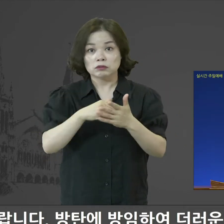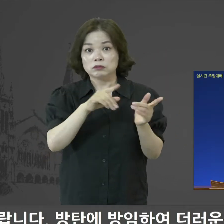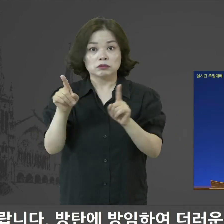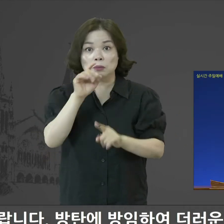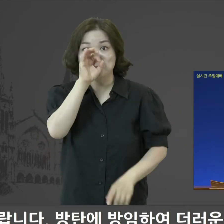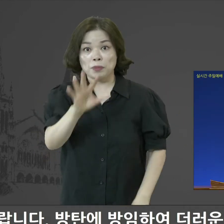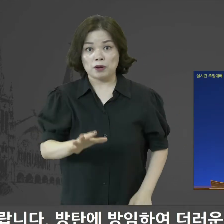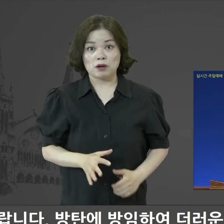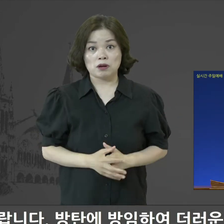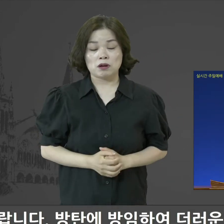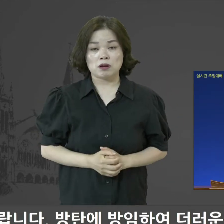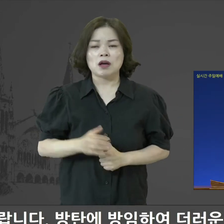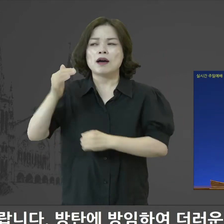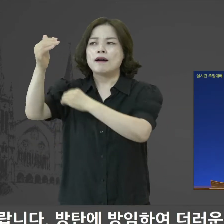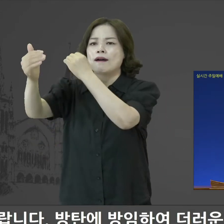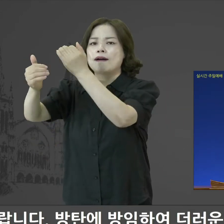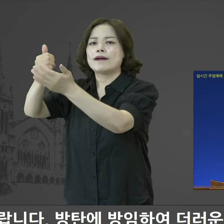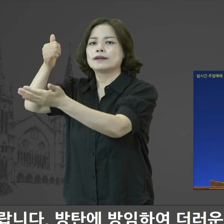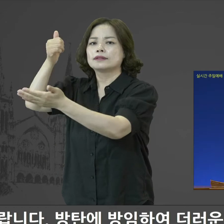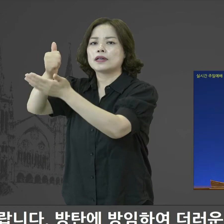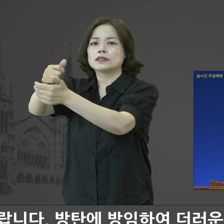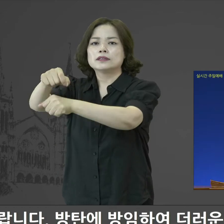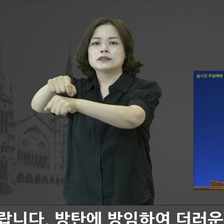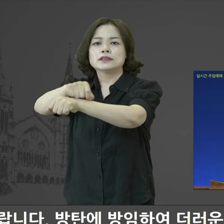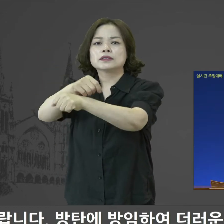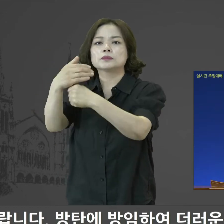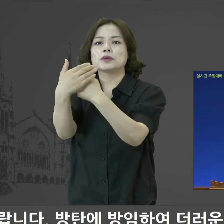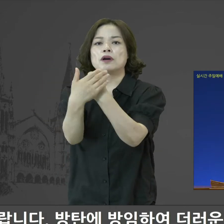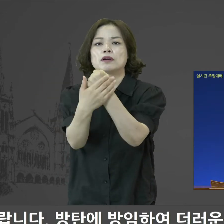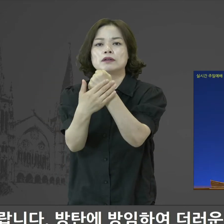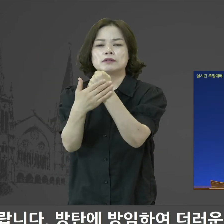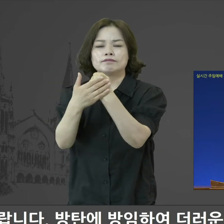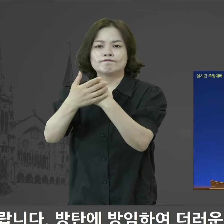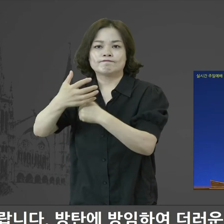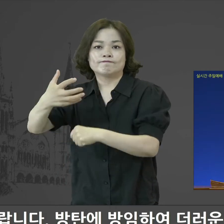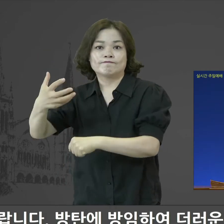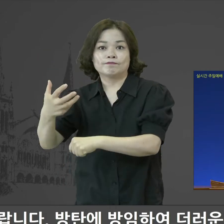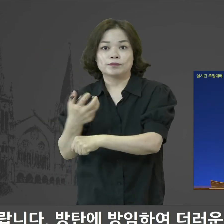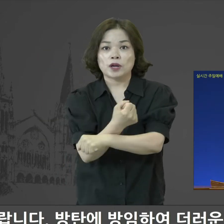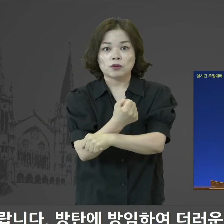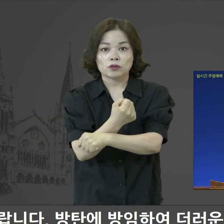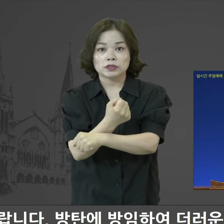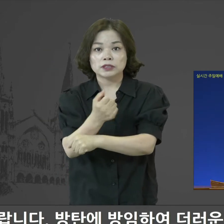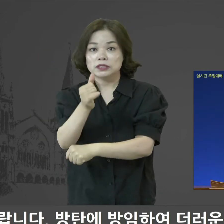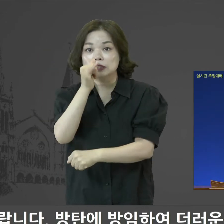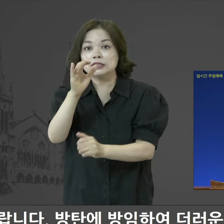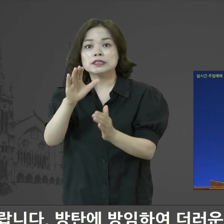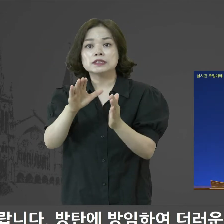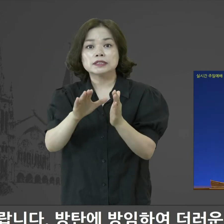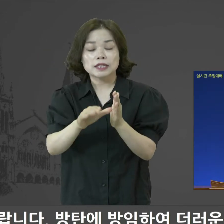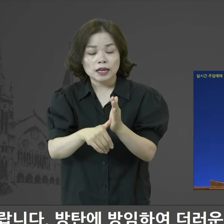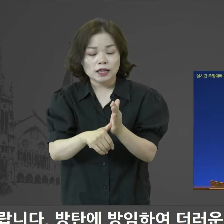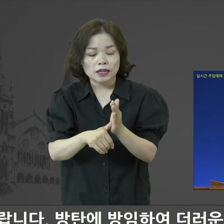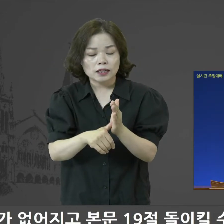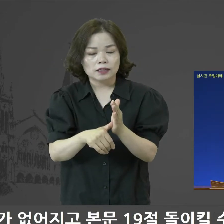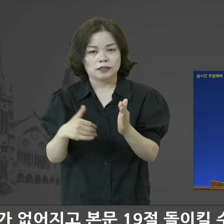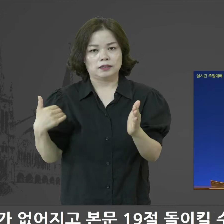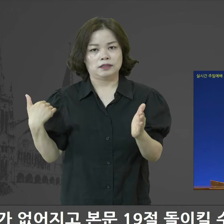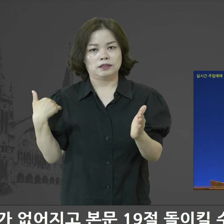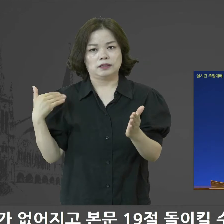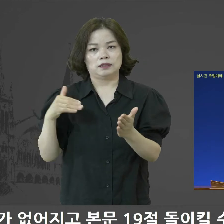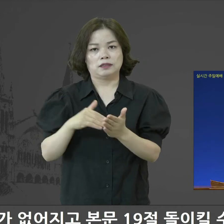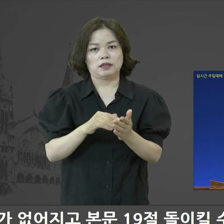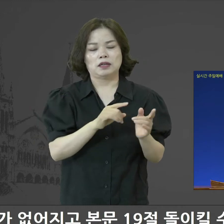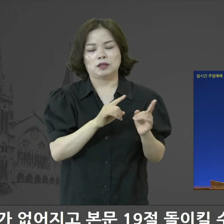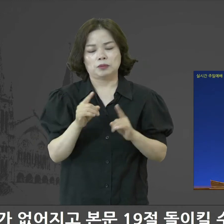됩니다. 하나님의 특별한 은혜가 강권적으로 역사할 때만 이런 사람들은 돌이킬 수